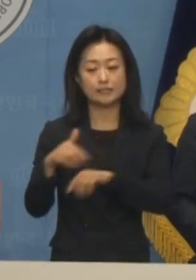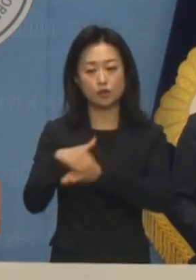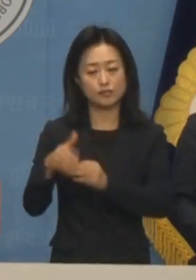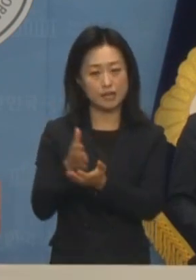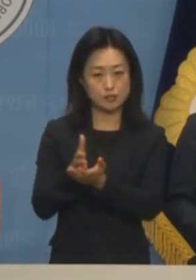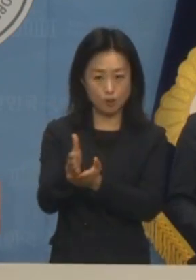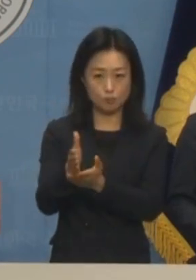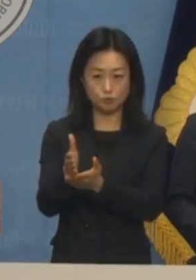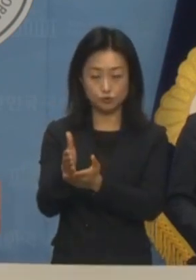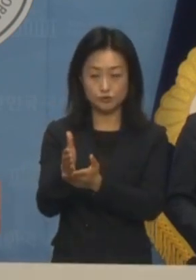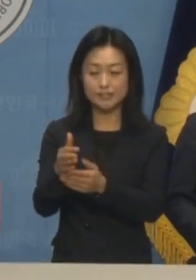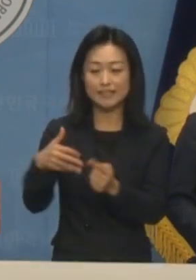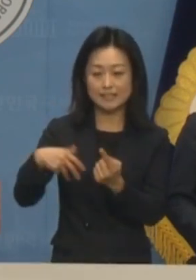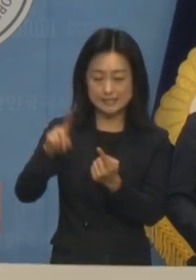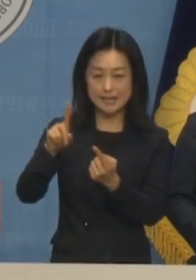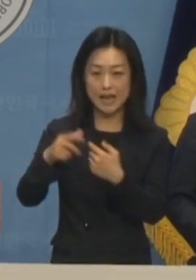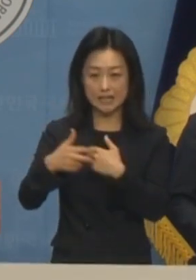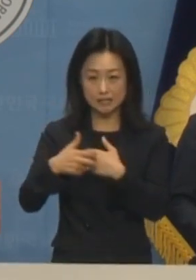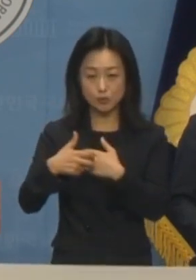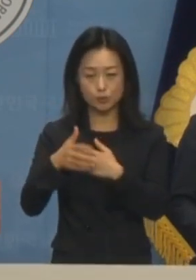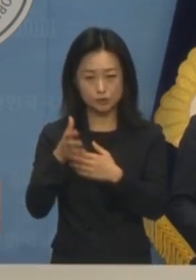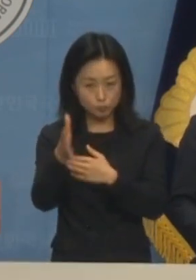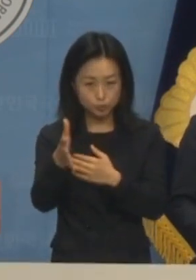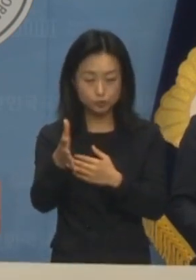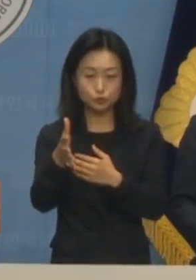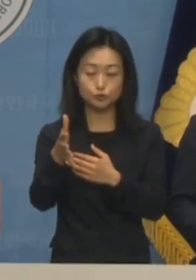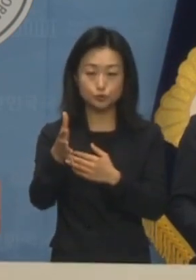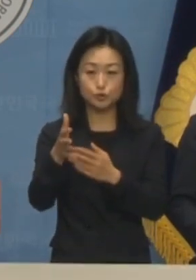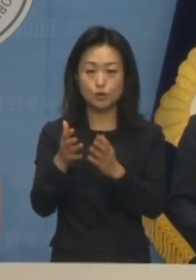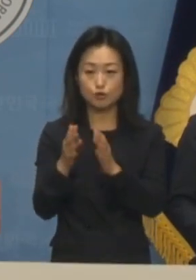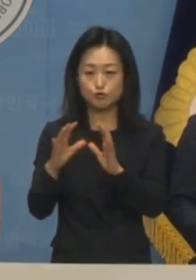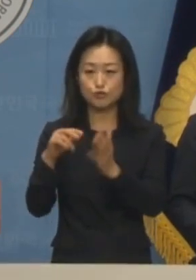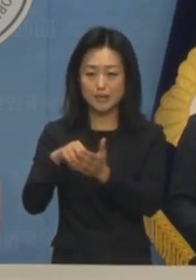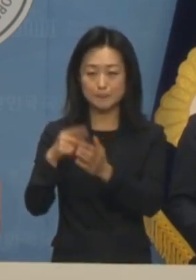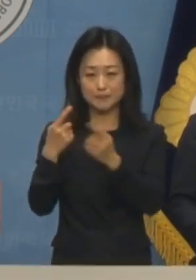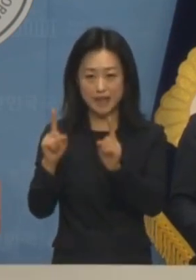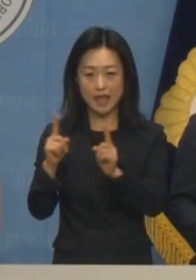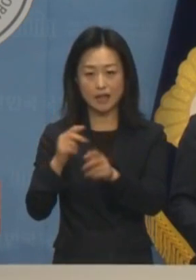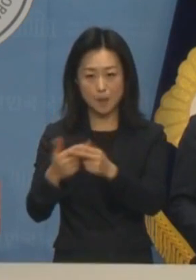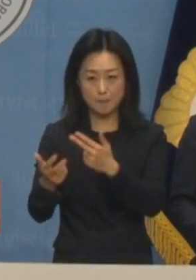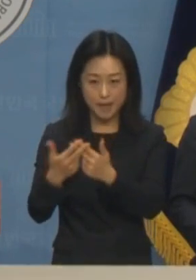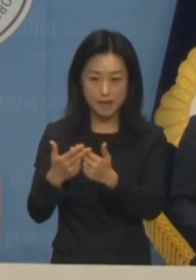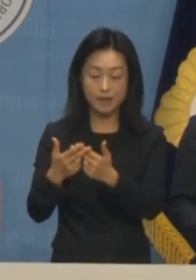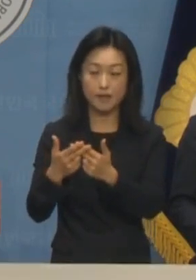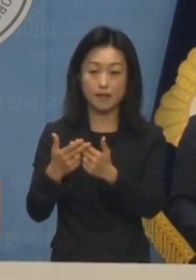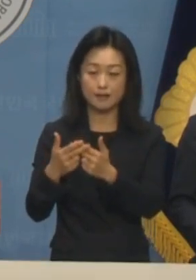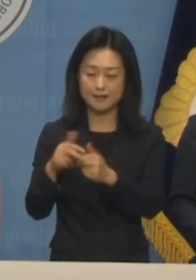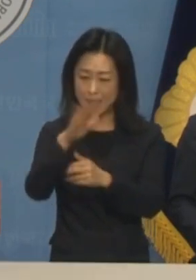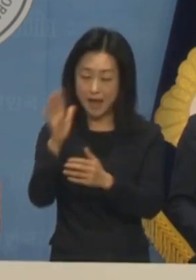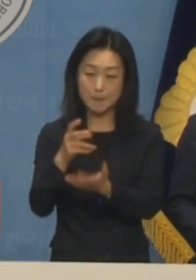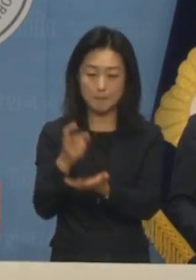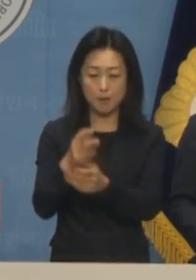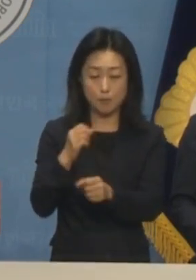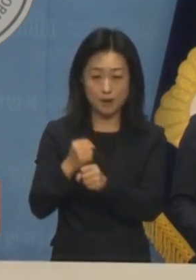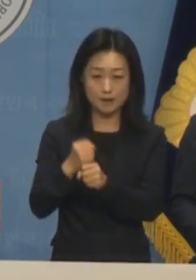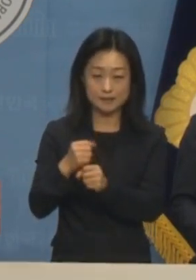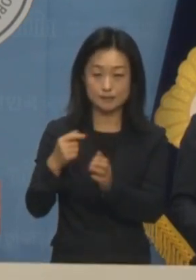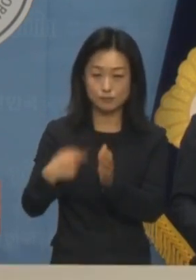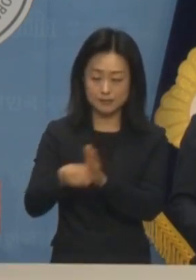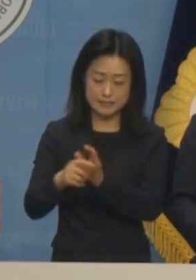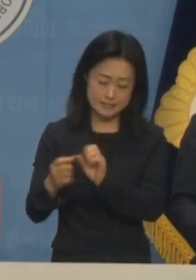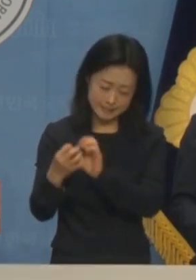전문가 그룹, 1차 의료 전문가들, 국립대학병원 협의회와 입법 간담회를